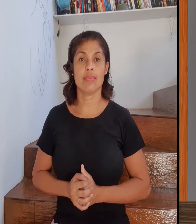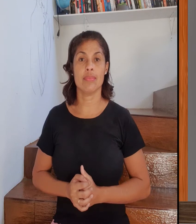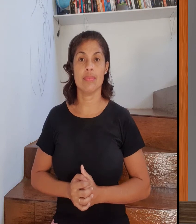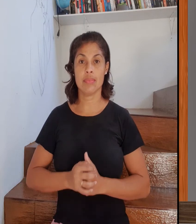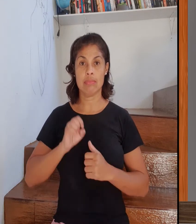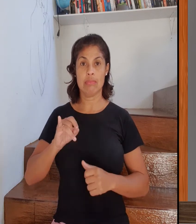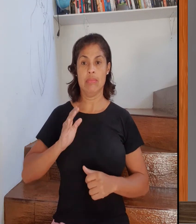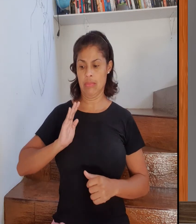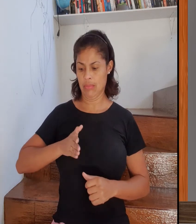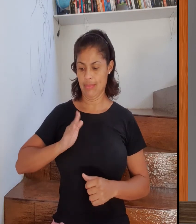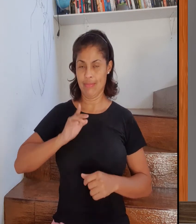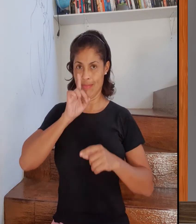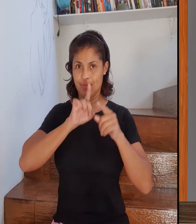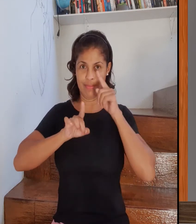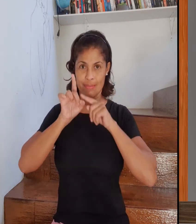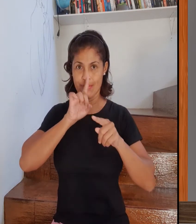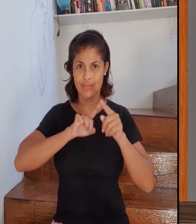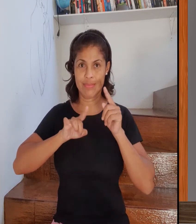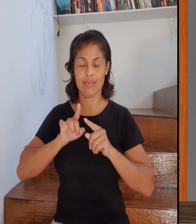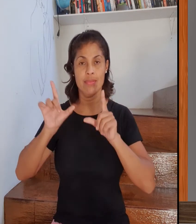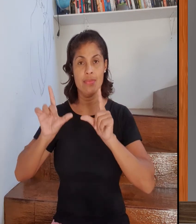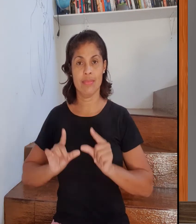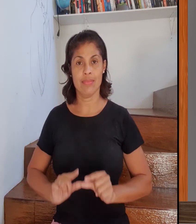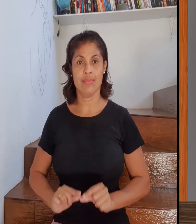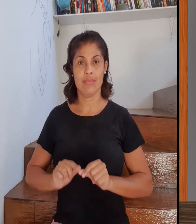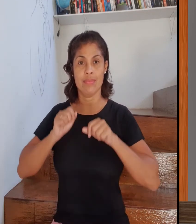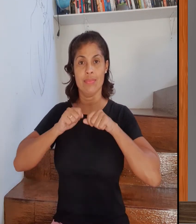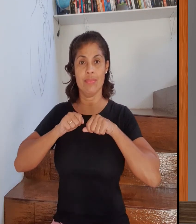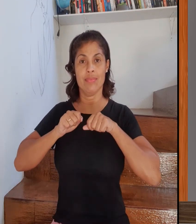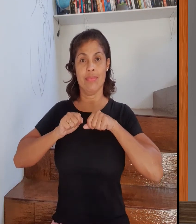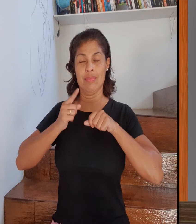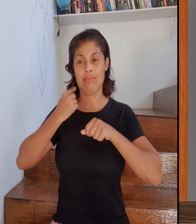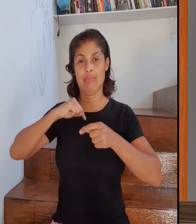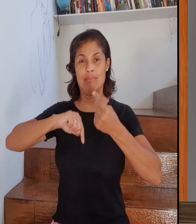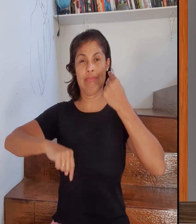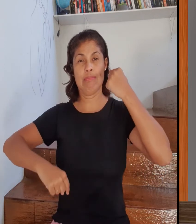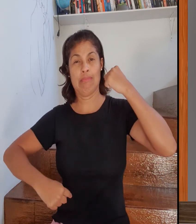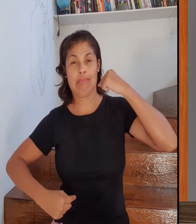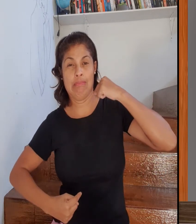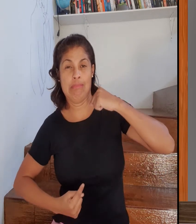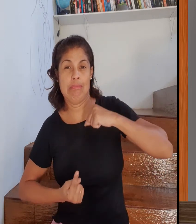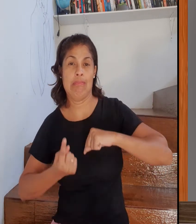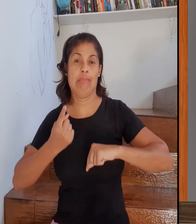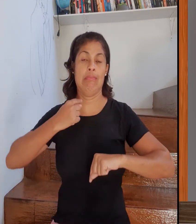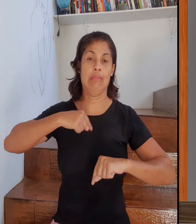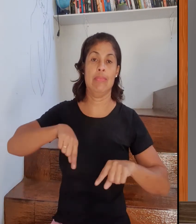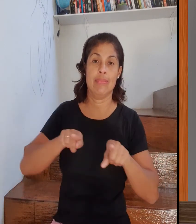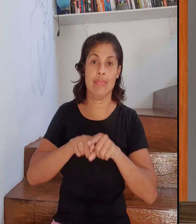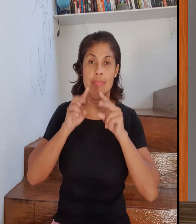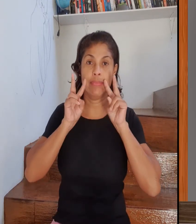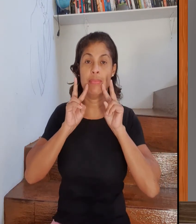Pacientes com insuficiência cardíaca apresentam diminuição da perfusão sanguínea, com diminuição do volume aparente